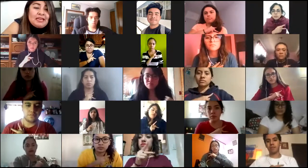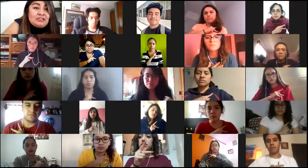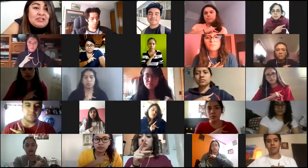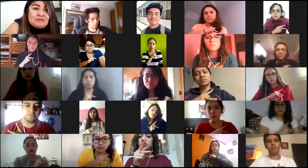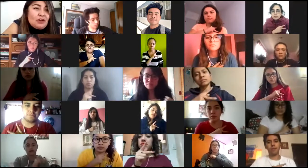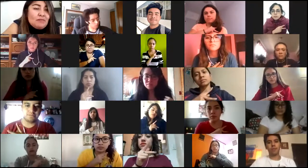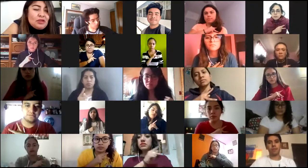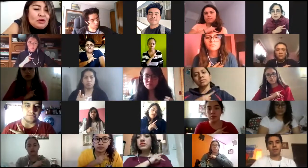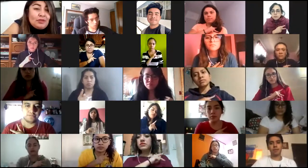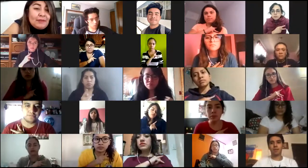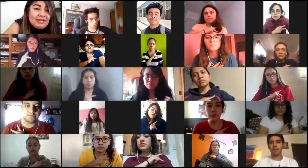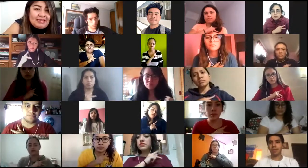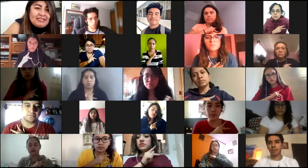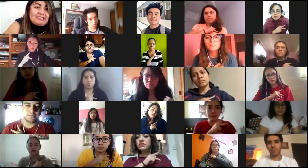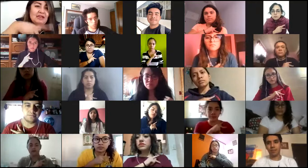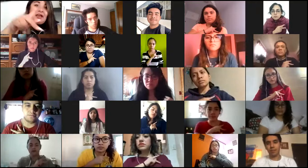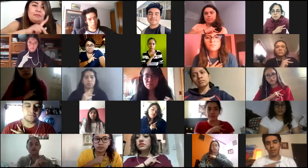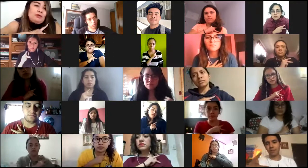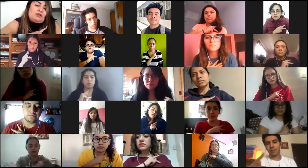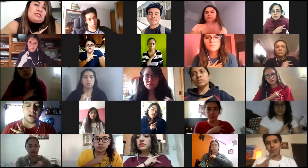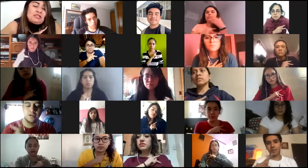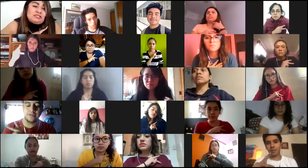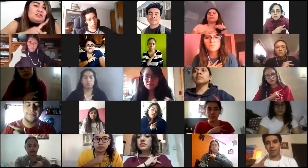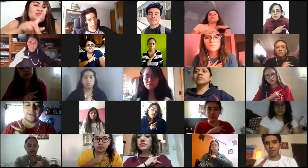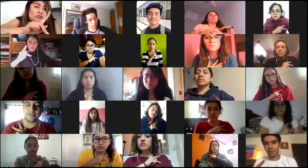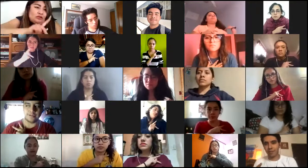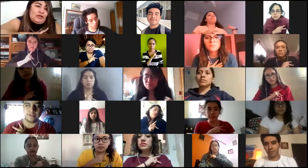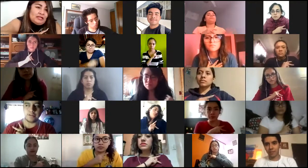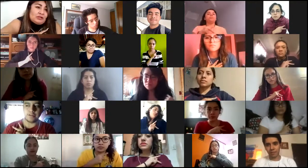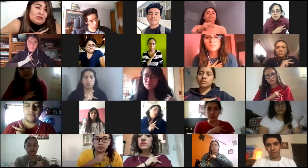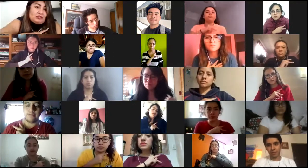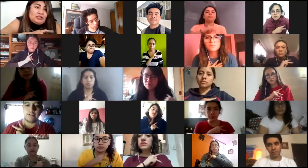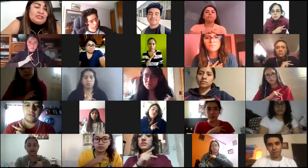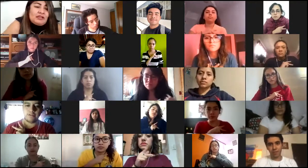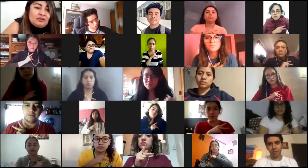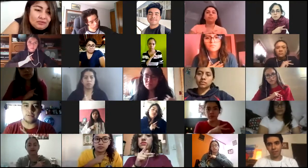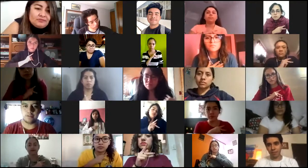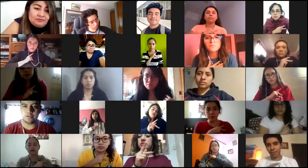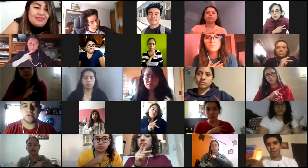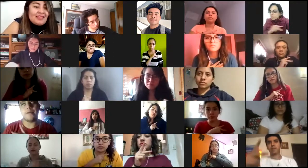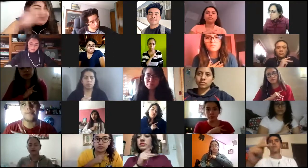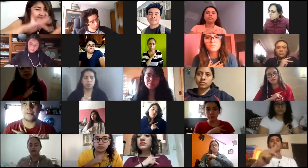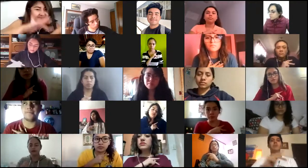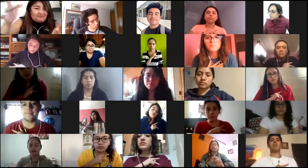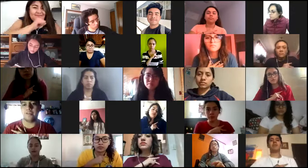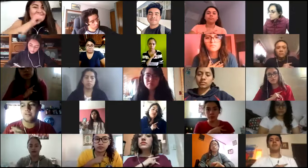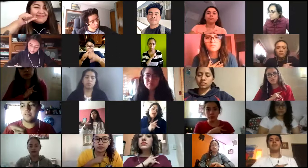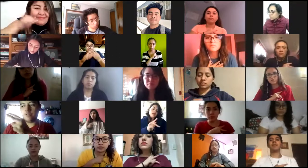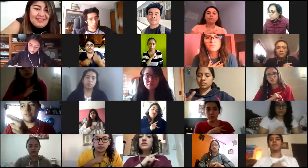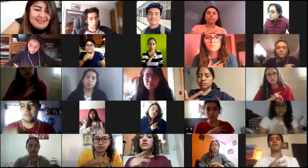mi. Ese es mío, mío como de pertenencia. Pero si estás diciendo tu nombre, es correcto utilizarlo.